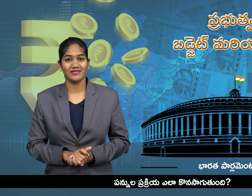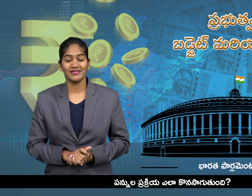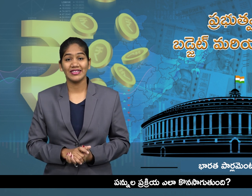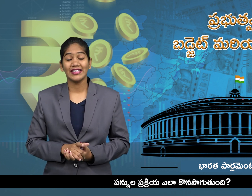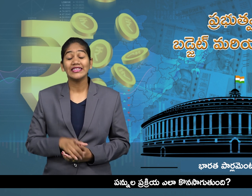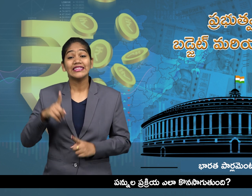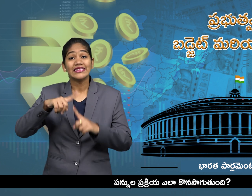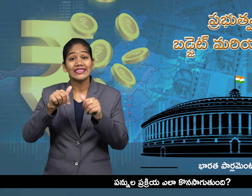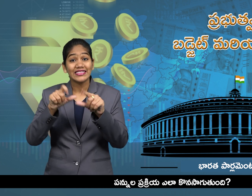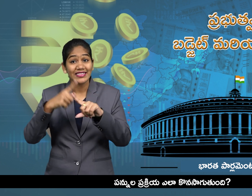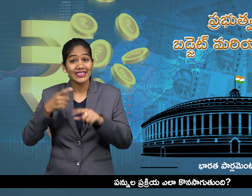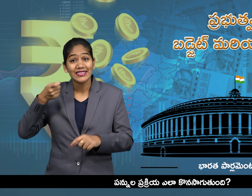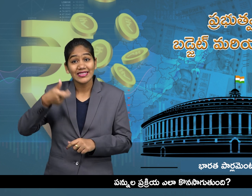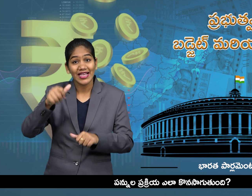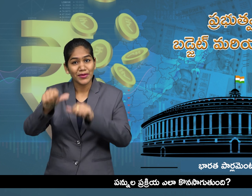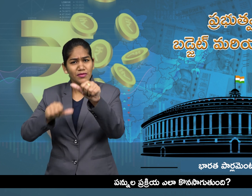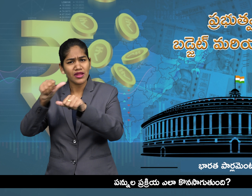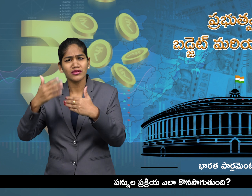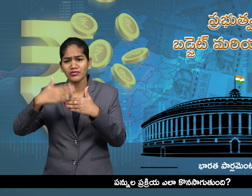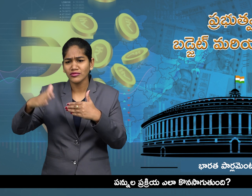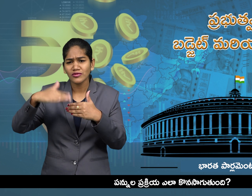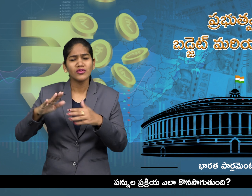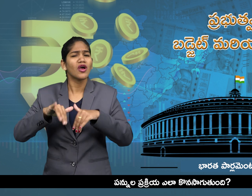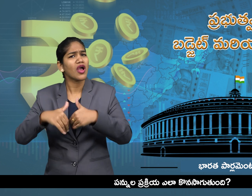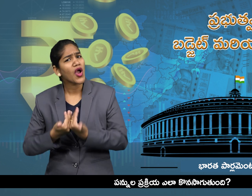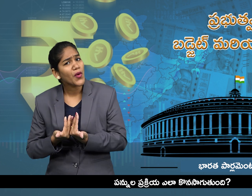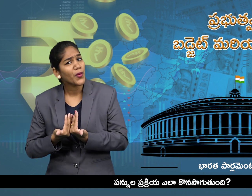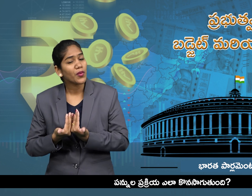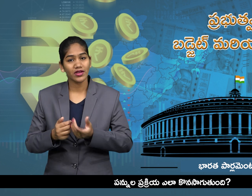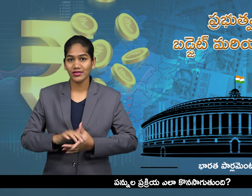పన్నుల ప్రక్రియ ఎలా కొనసాగుతుంది?